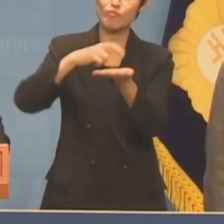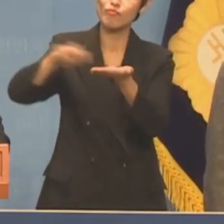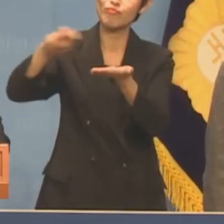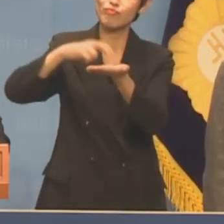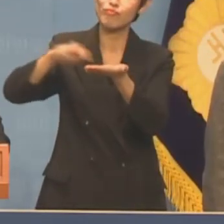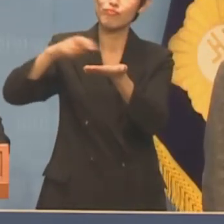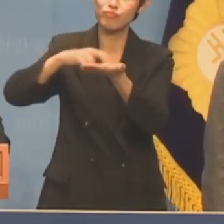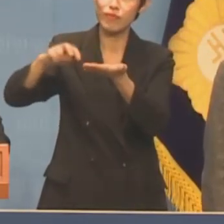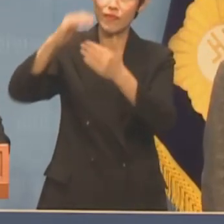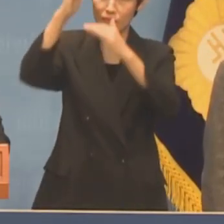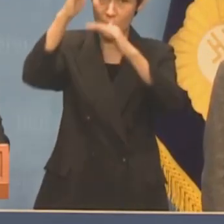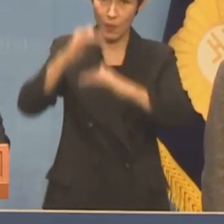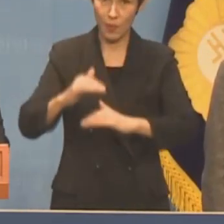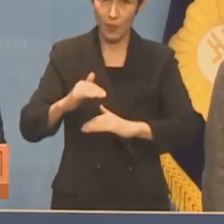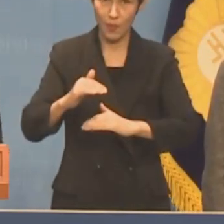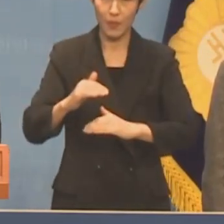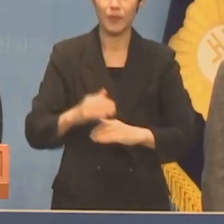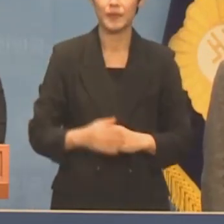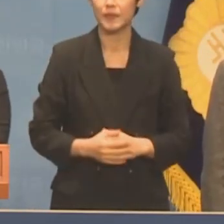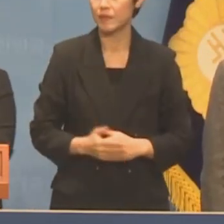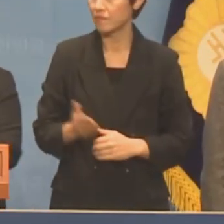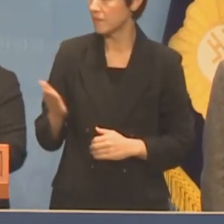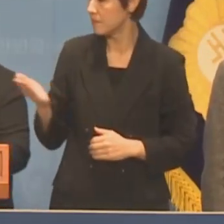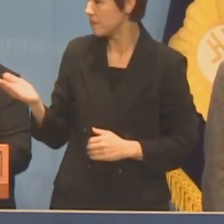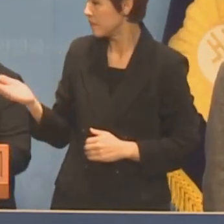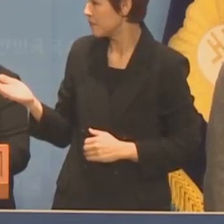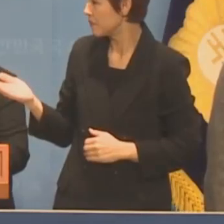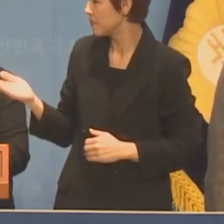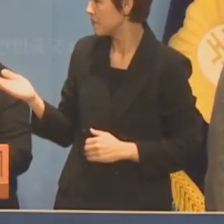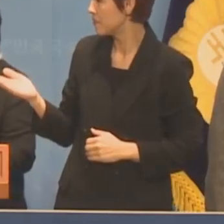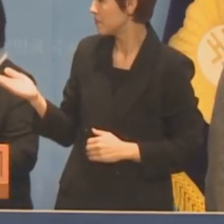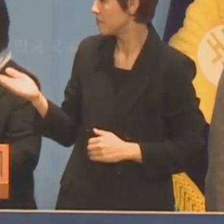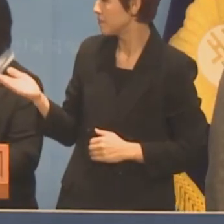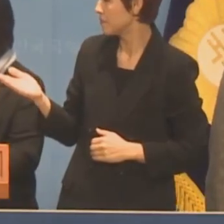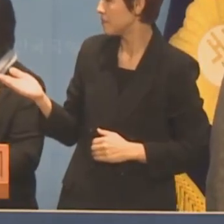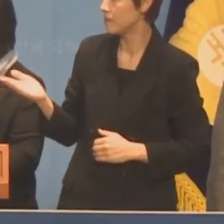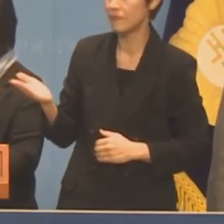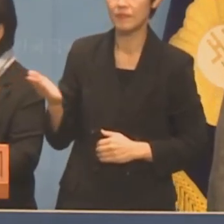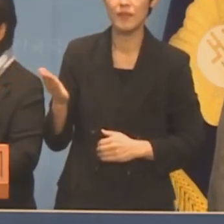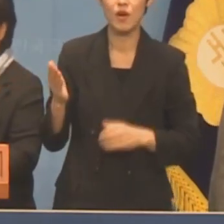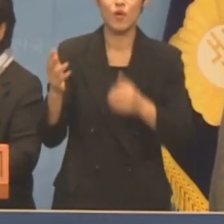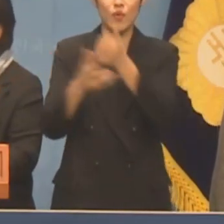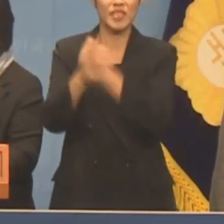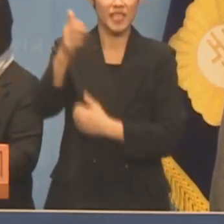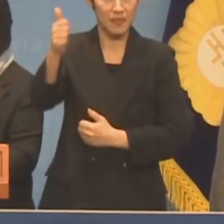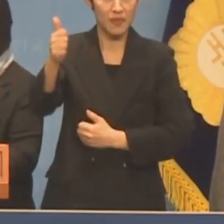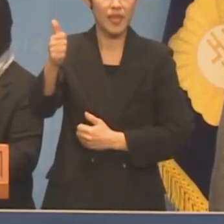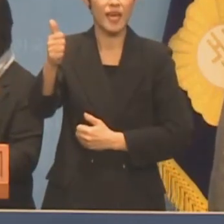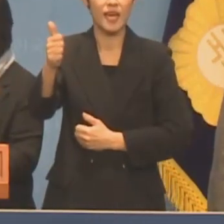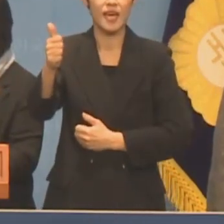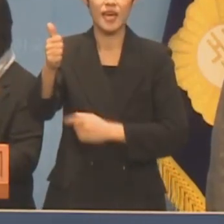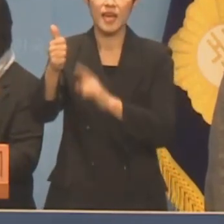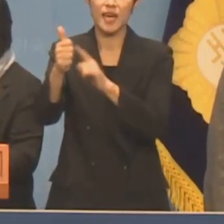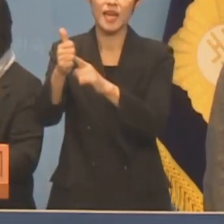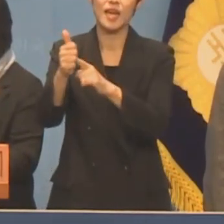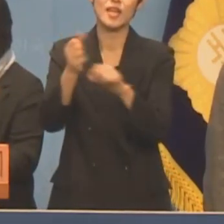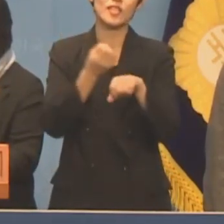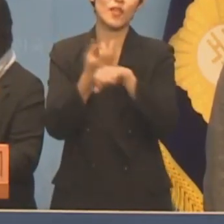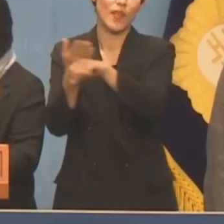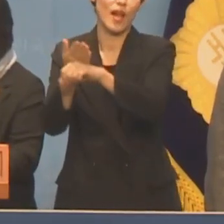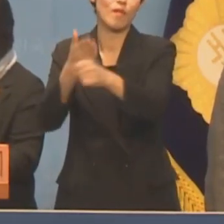보낸 내용입니다. 바로 이 내용입니다. 김종인 위원장님께 전달